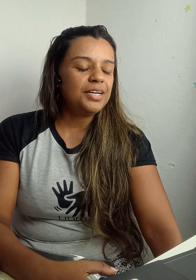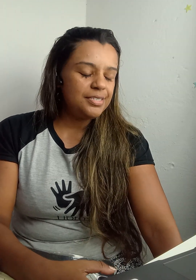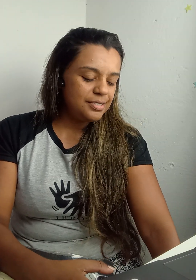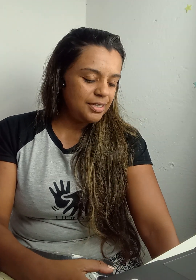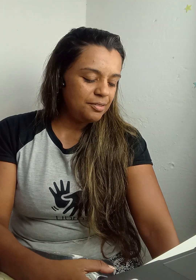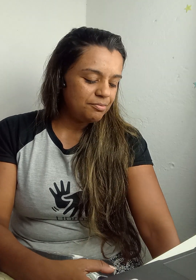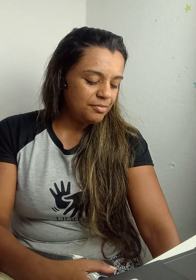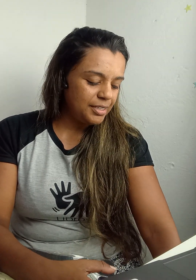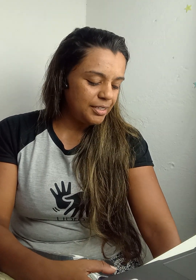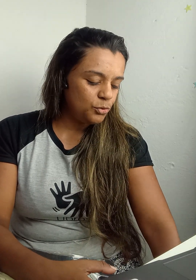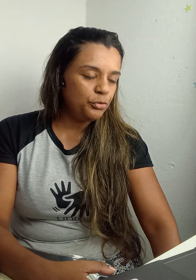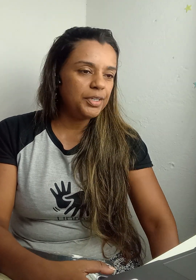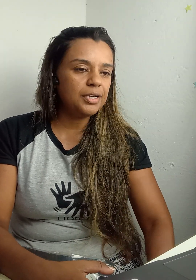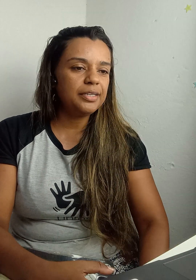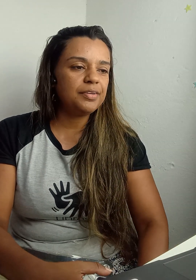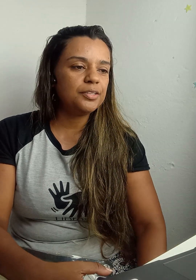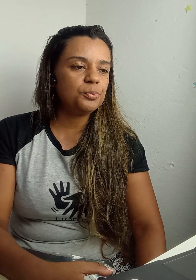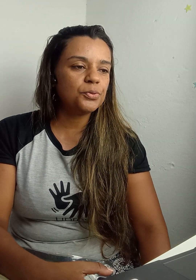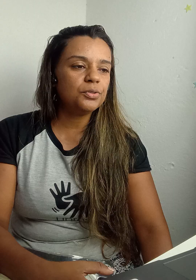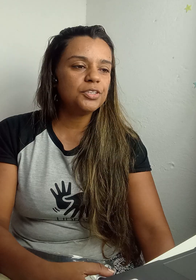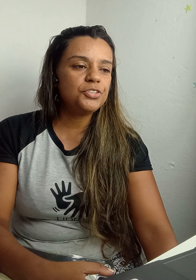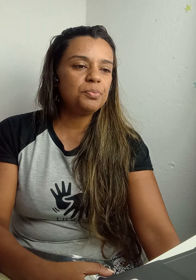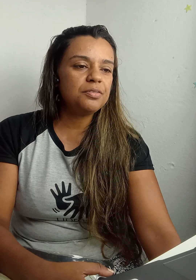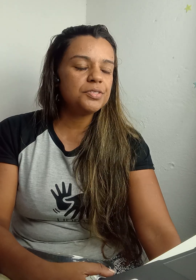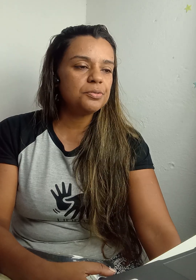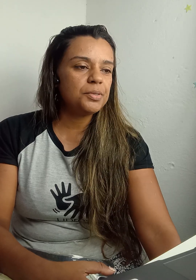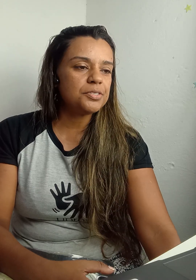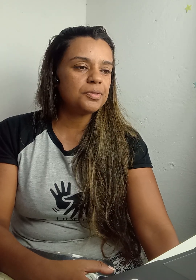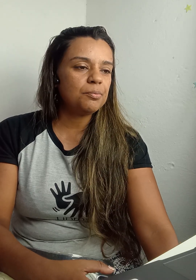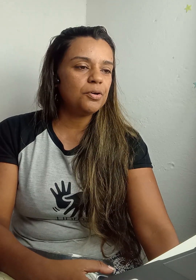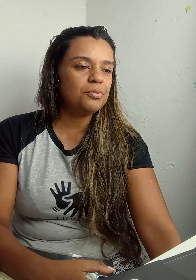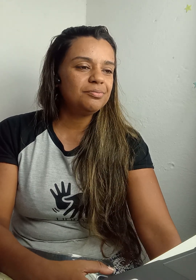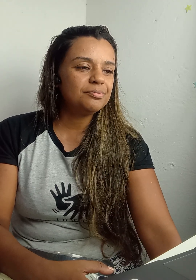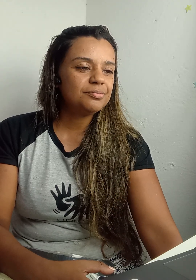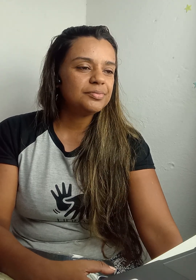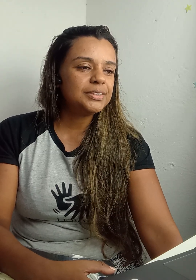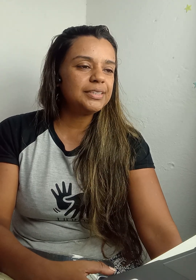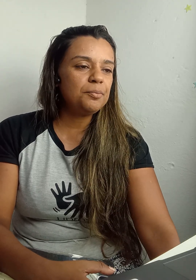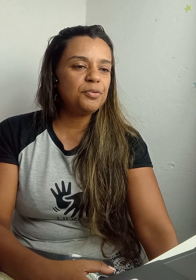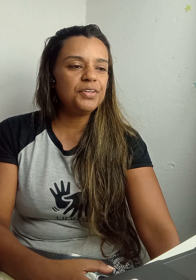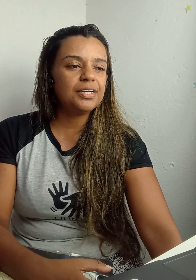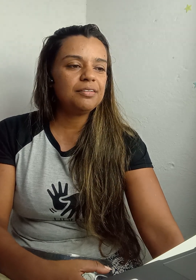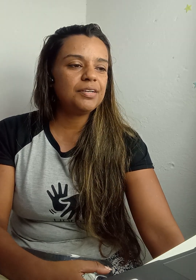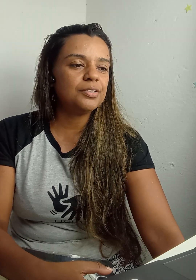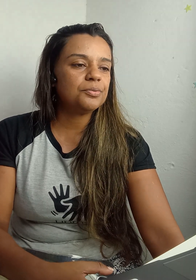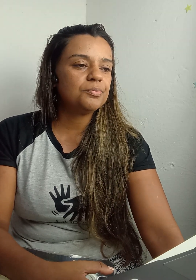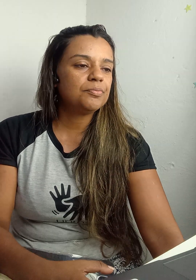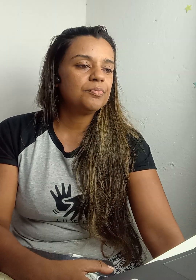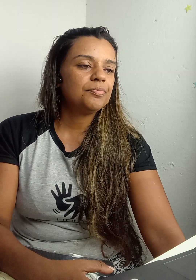Vai sim, vai, tudo fica gravado por conta de imprevisto mesmo, tá bom? Sempre fica gravado.